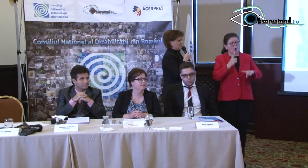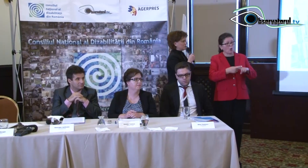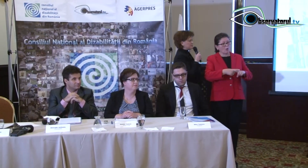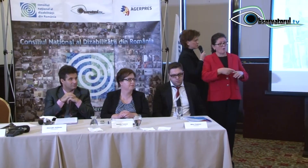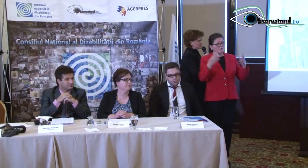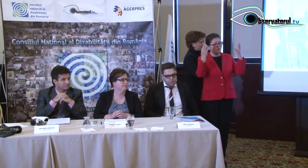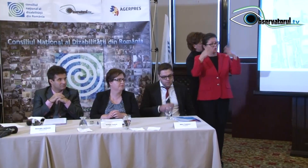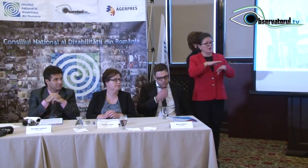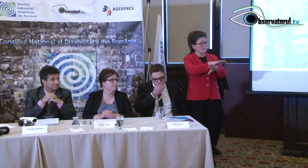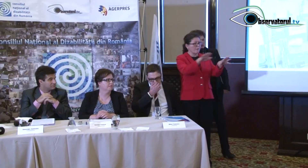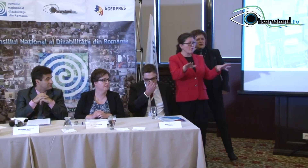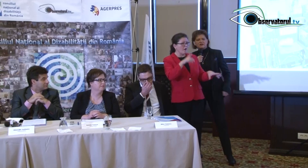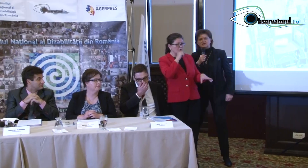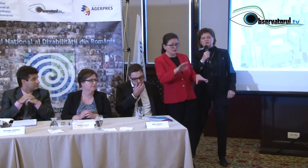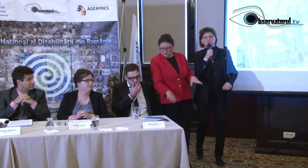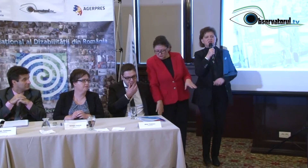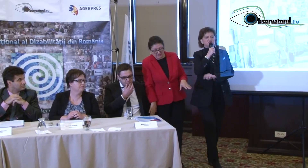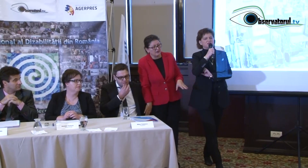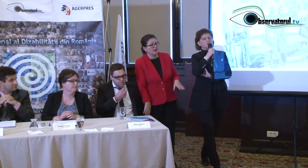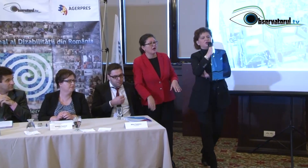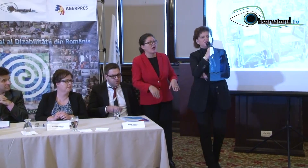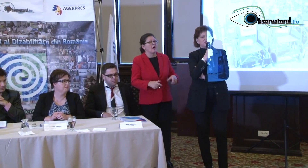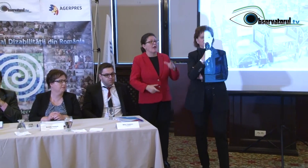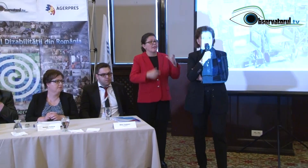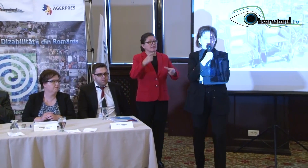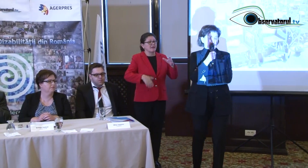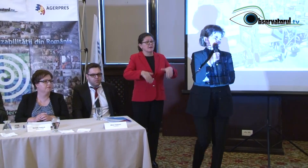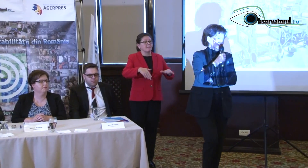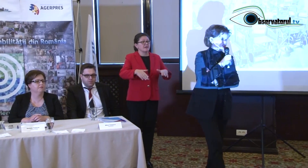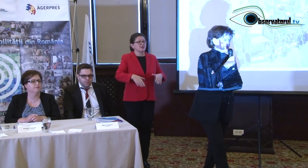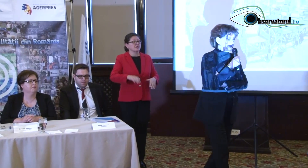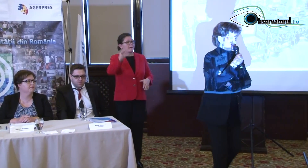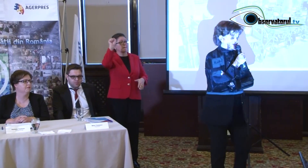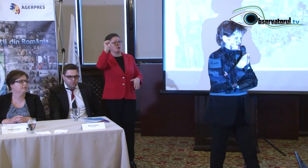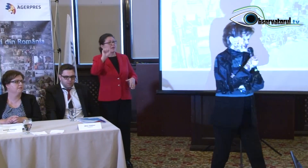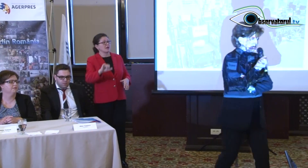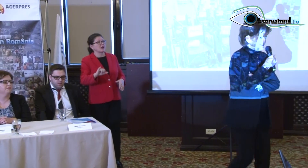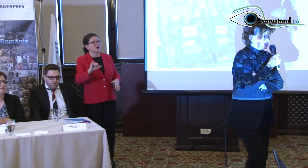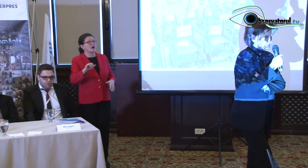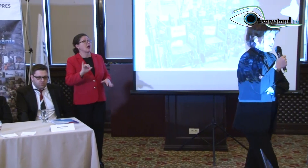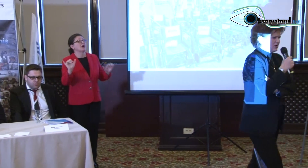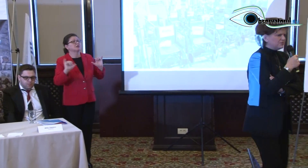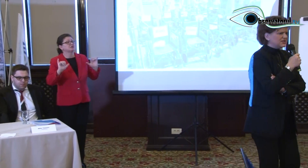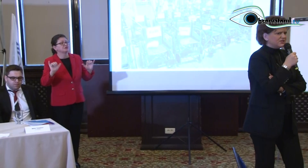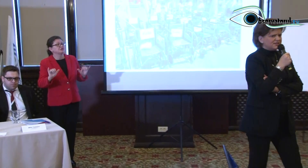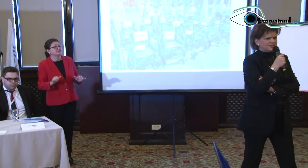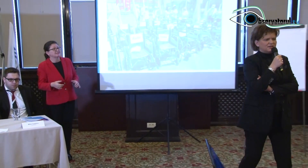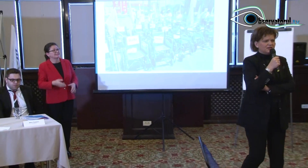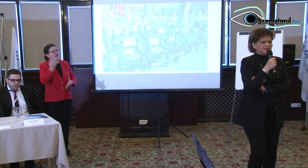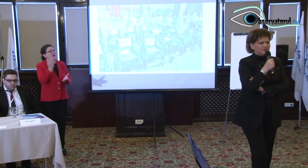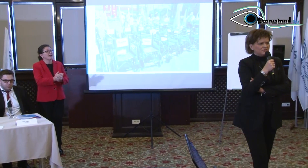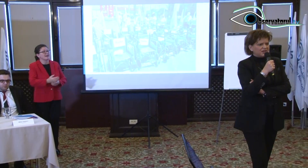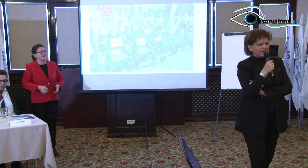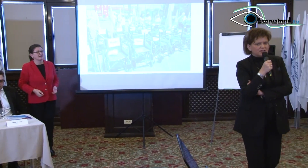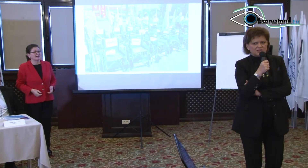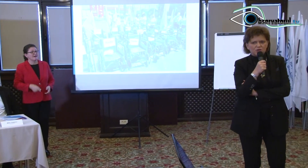Vorbim în România întotdeauna despre miniștri, politicieni, decidenți, dar cine sunt până la urmă? Decidenții?